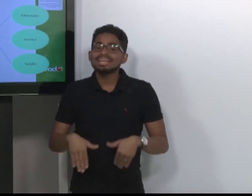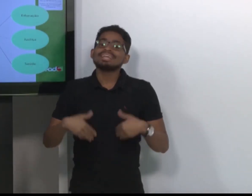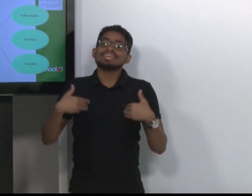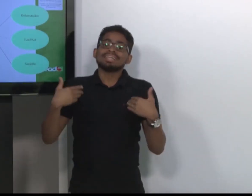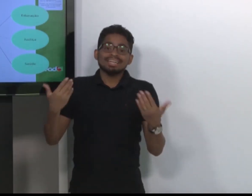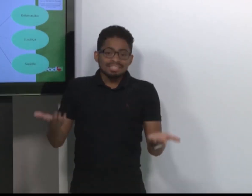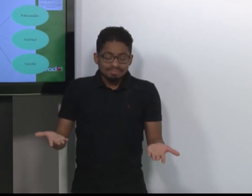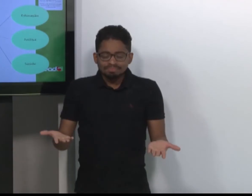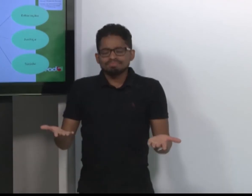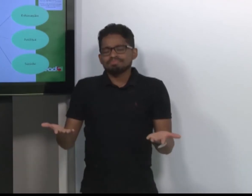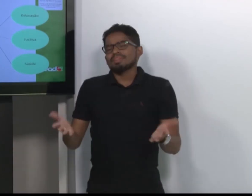agora,